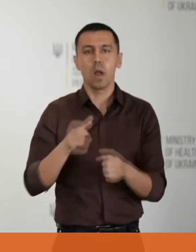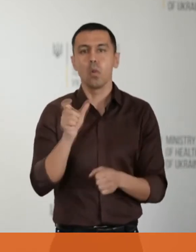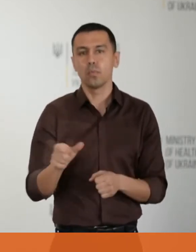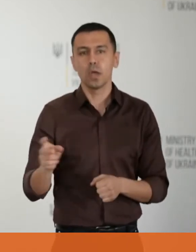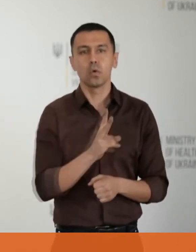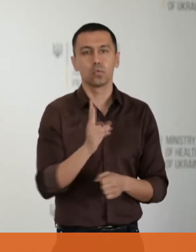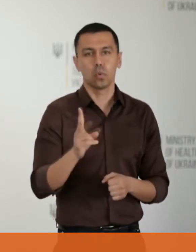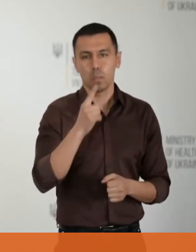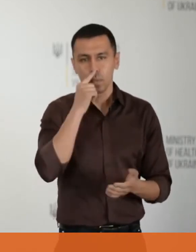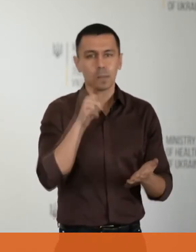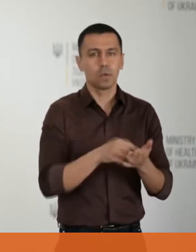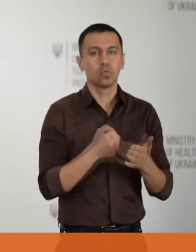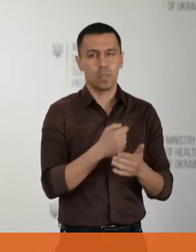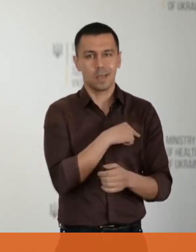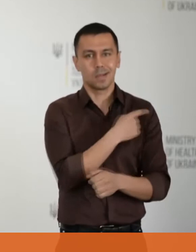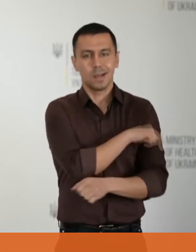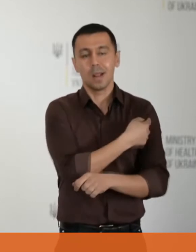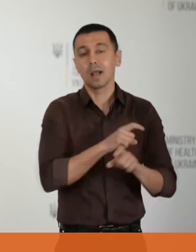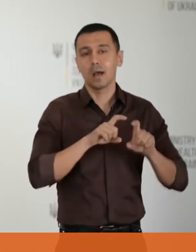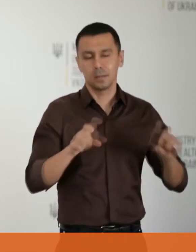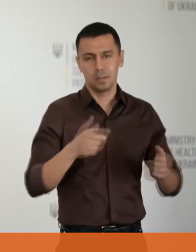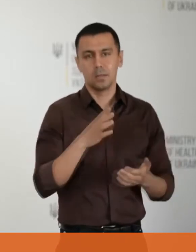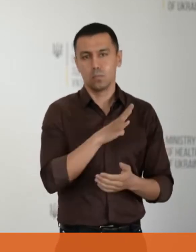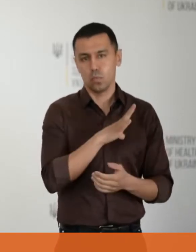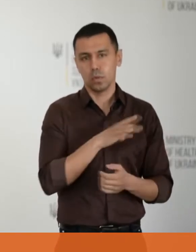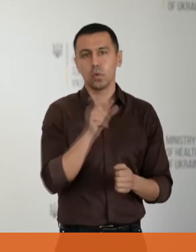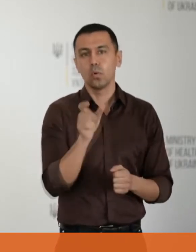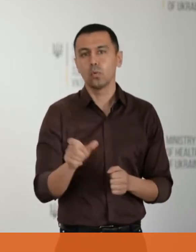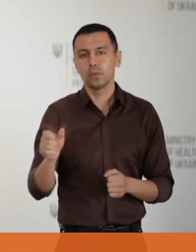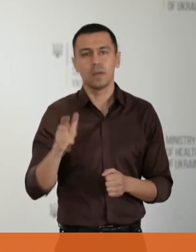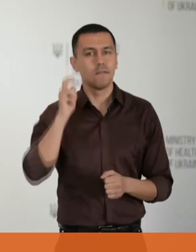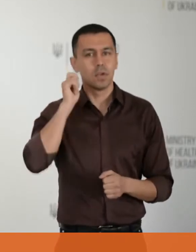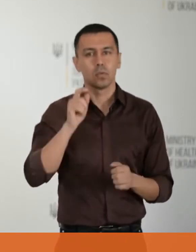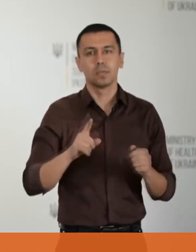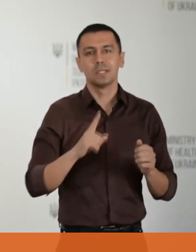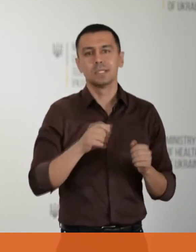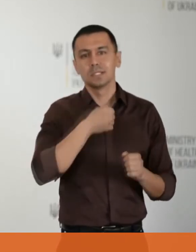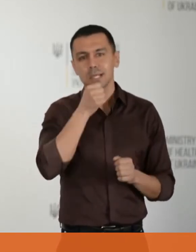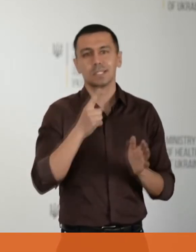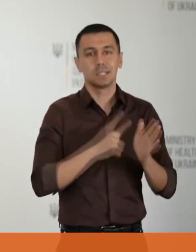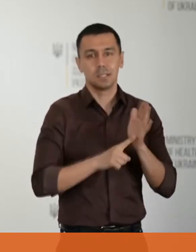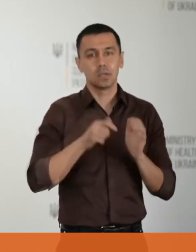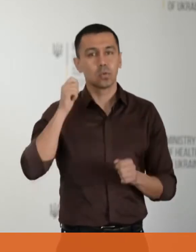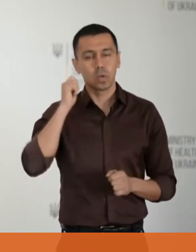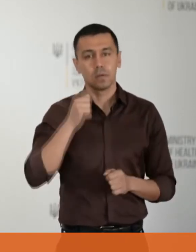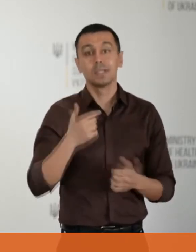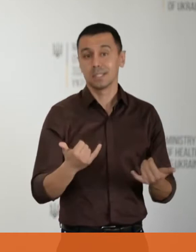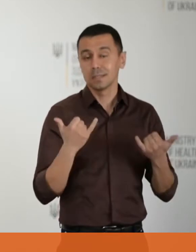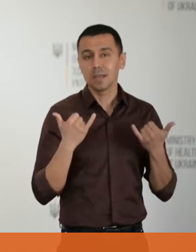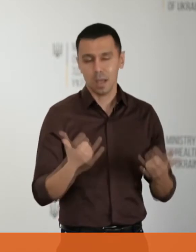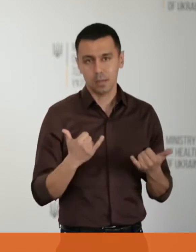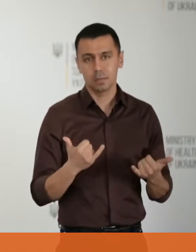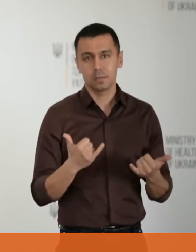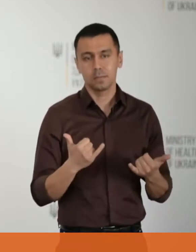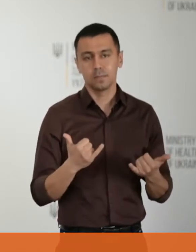людей, які потрапляли до наших лікарень, складали люди віком старше за 60 років, то